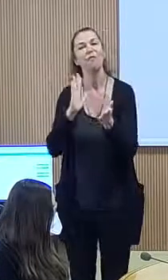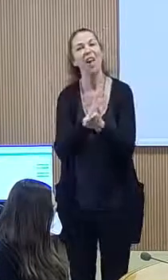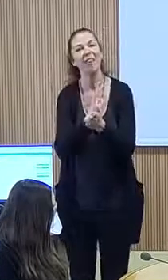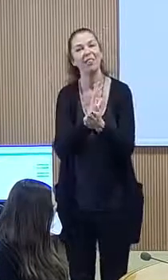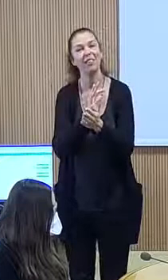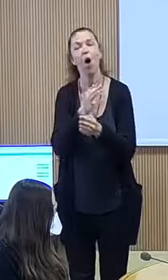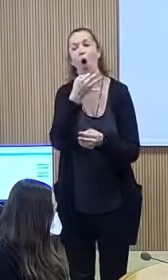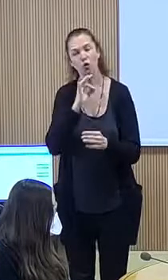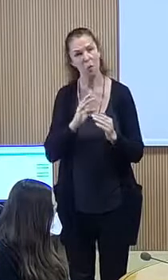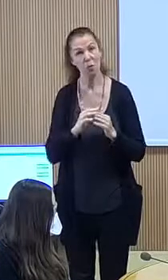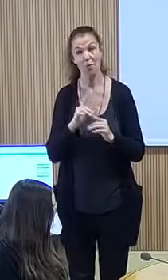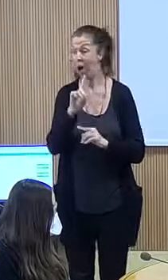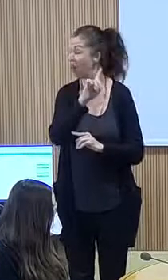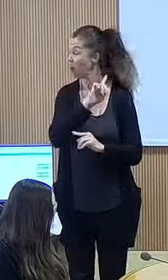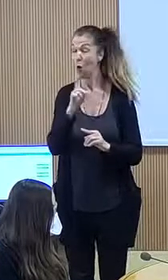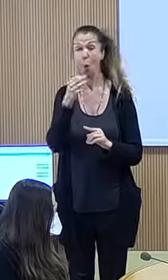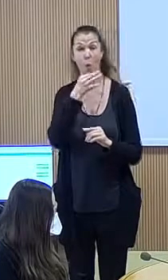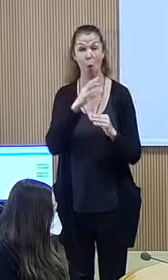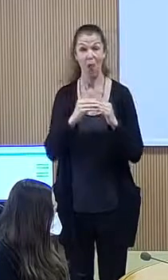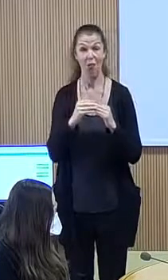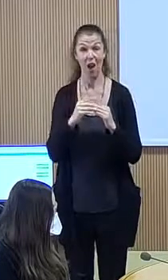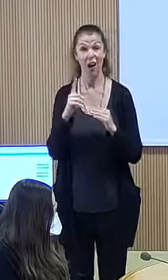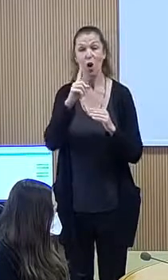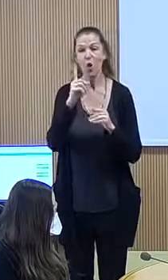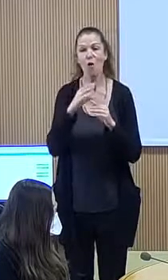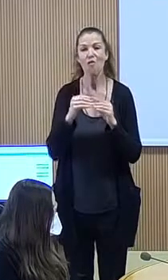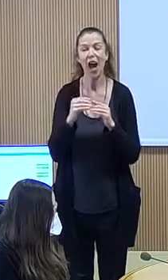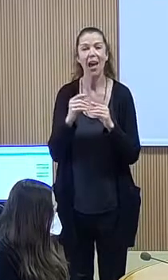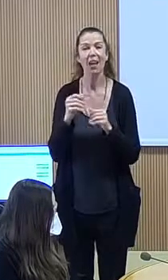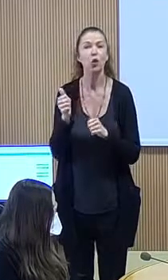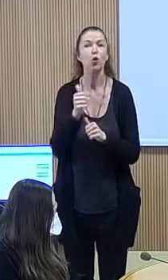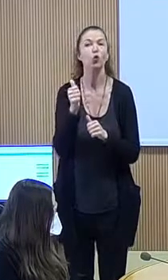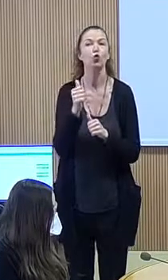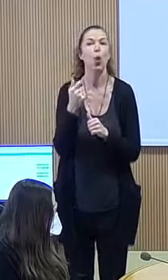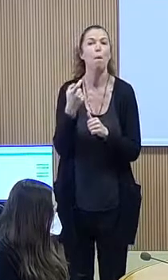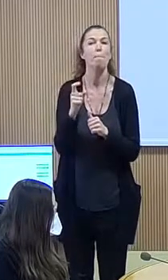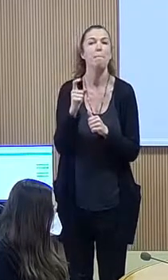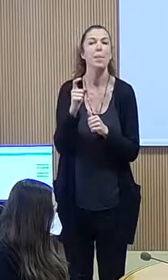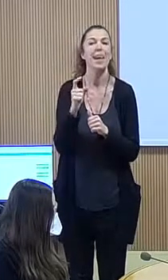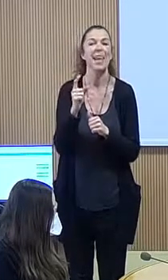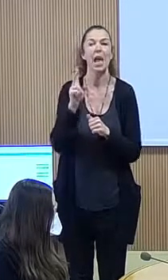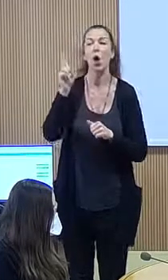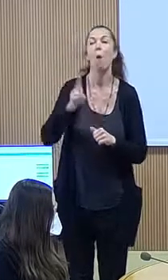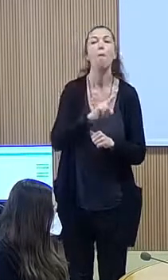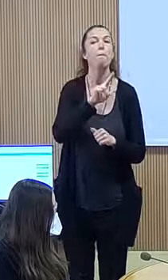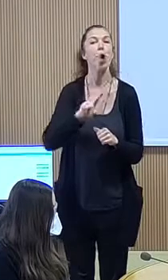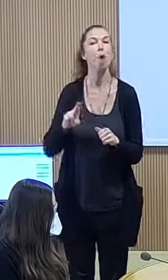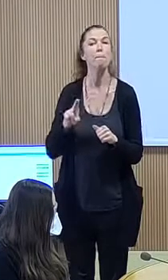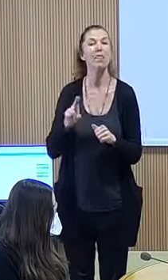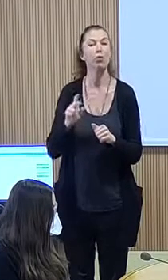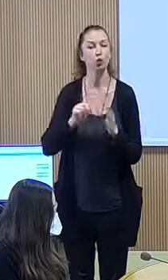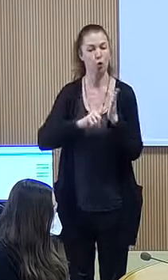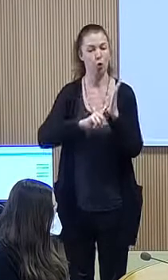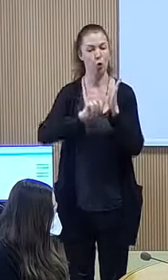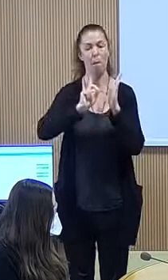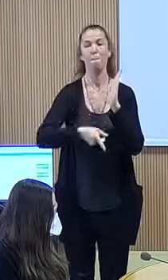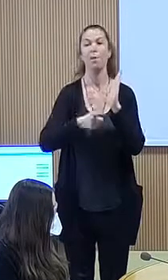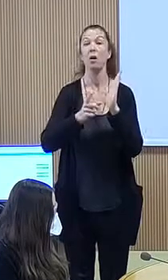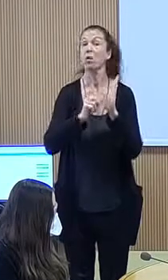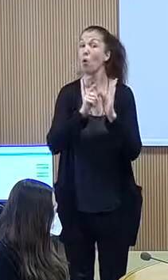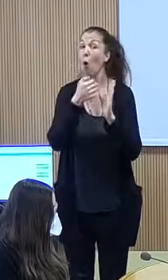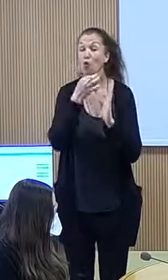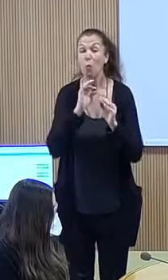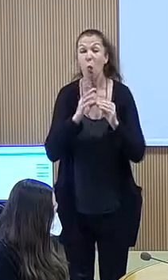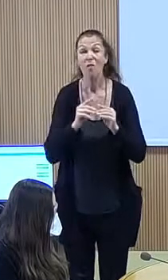si può fare e non si può fare non tanto e non solo perché è proibito da provvedimenti normativi non lo possiamo e lo dobbiamo fare